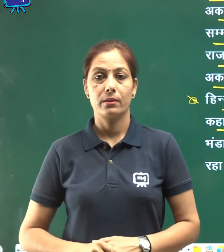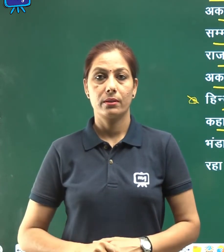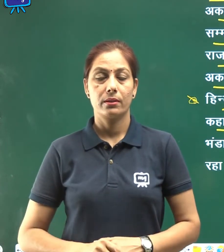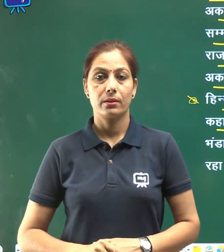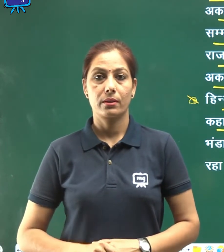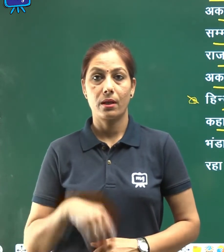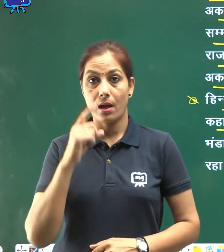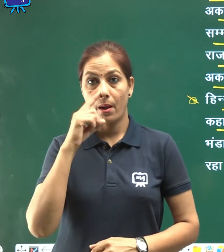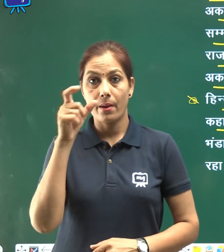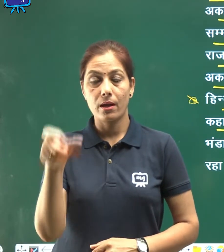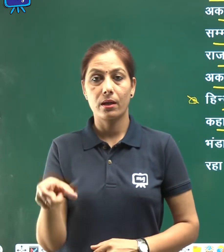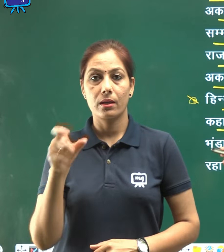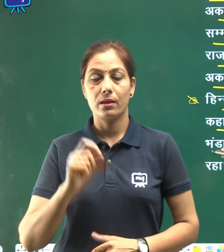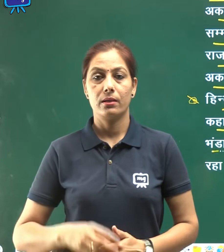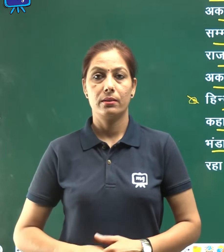मन्नू भंडारी का